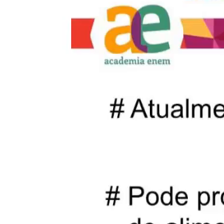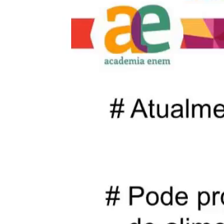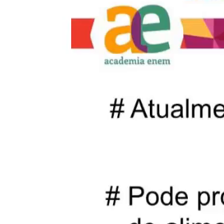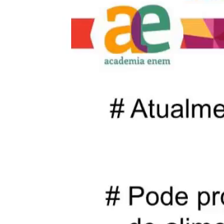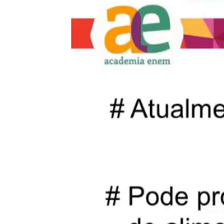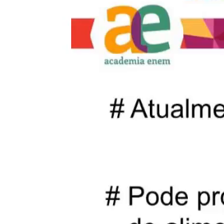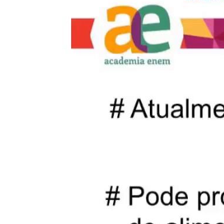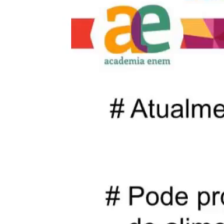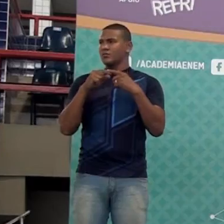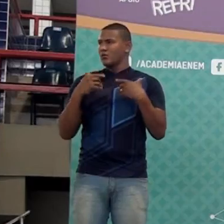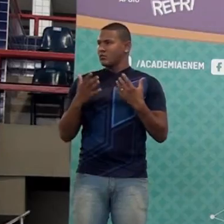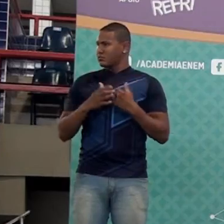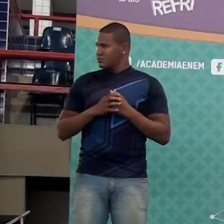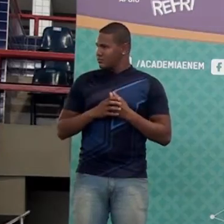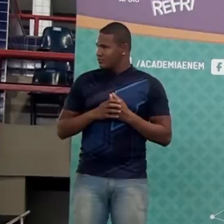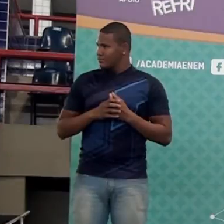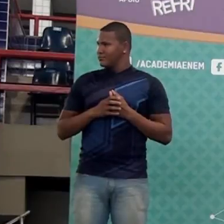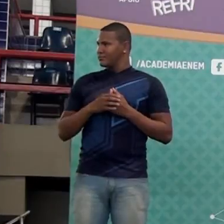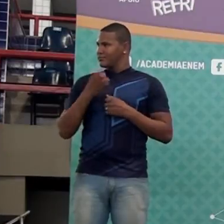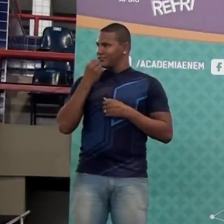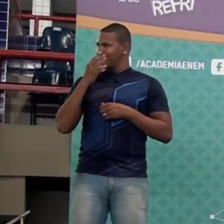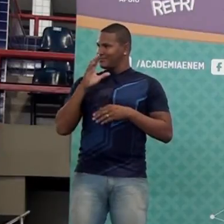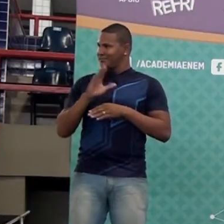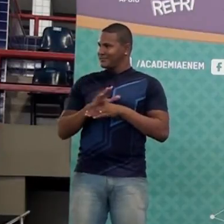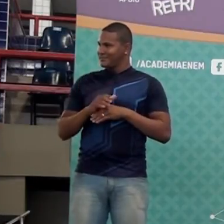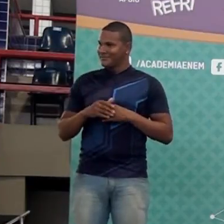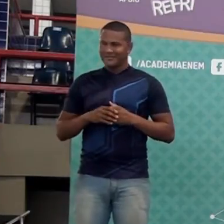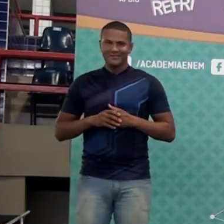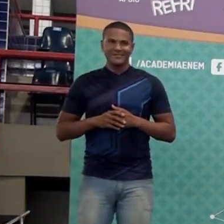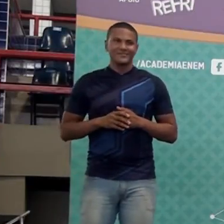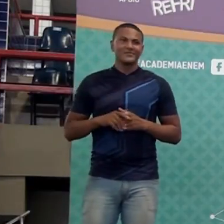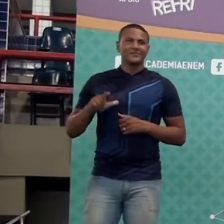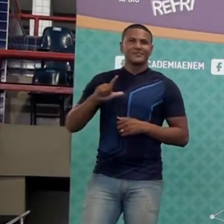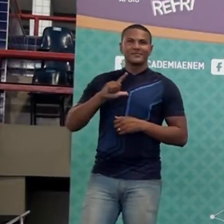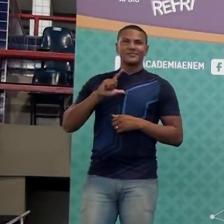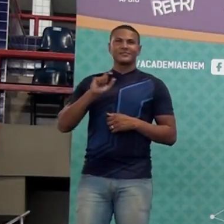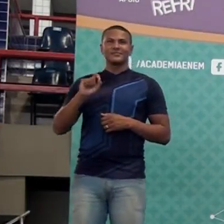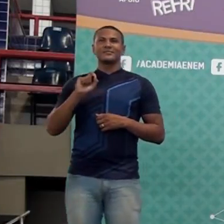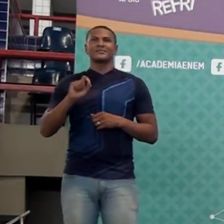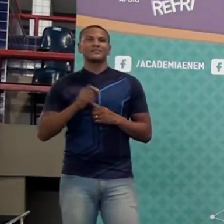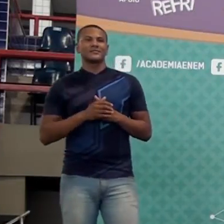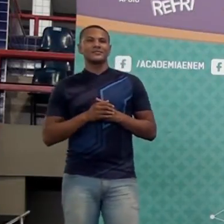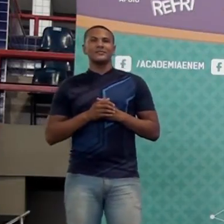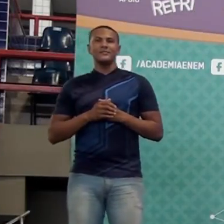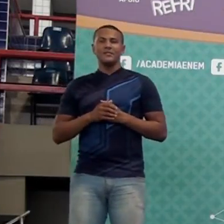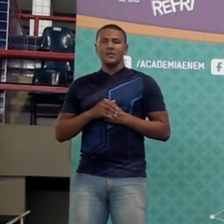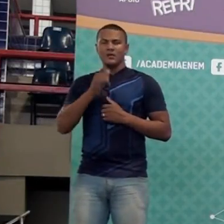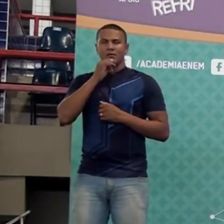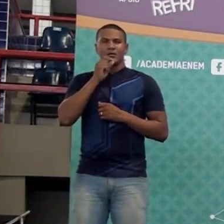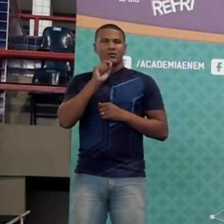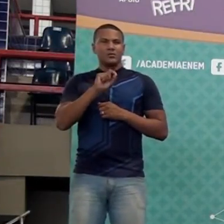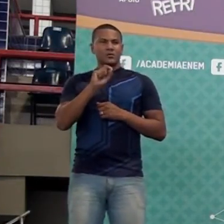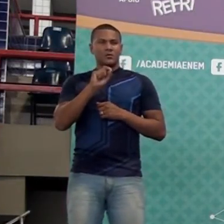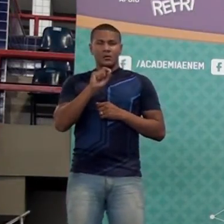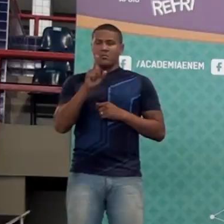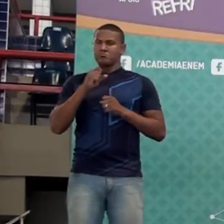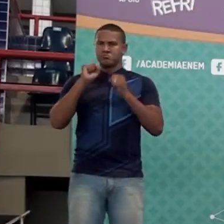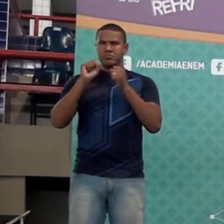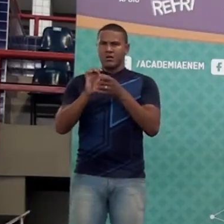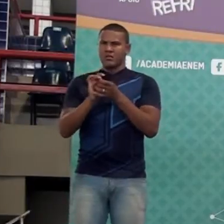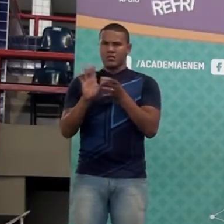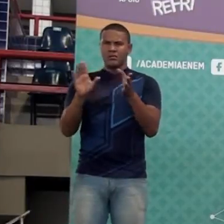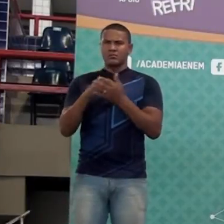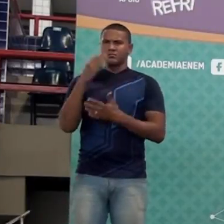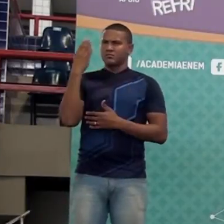O objetivo é exatamente incentivar a produção de biodiesel. É como quem diz assim, ó, pode produzir